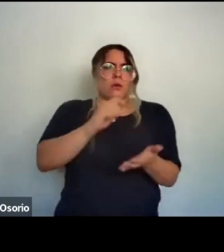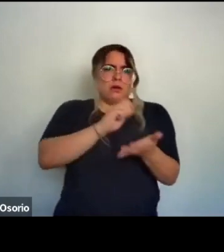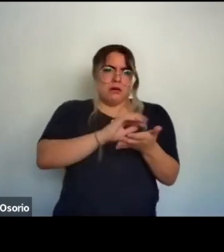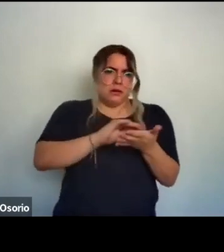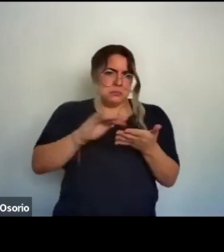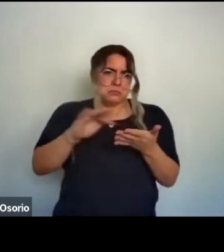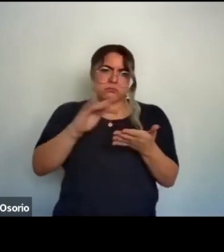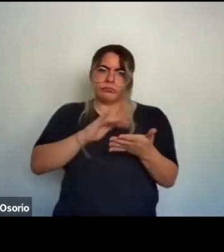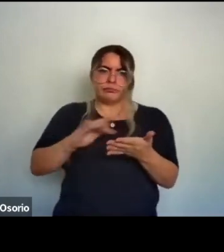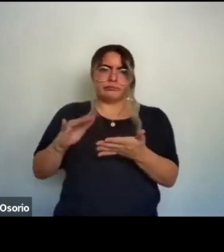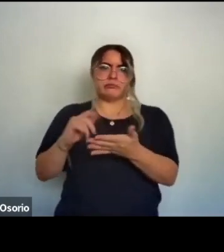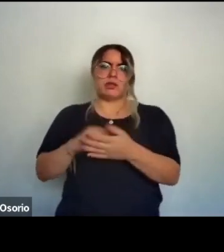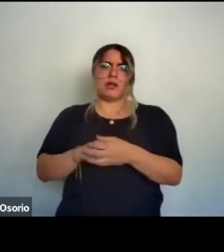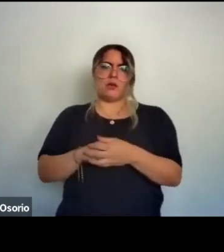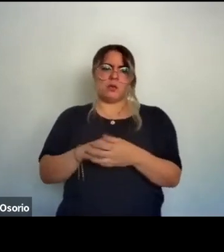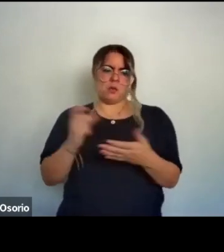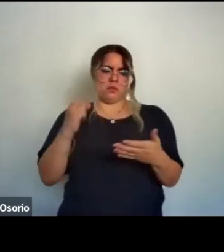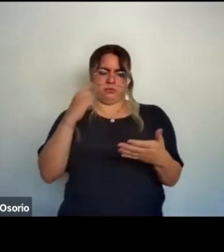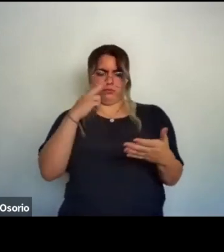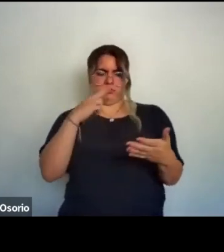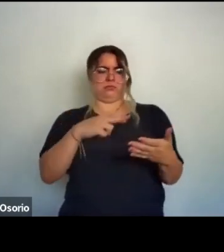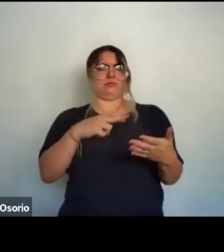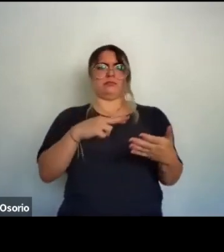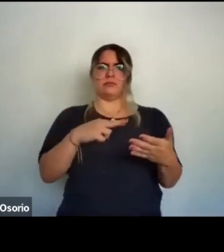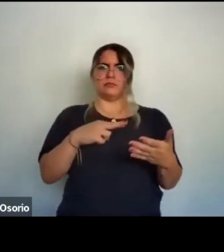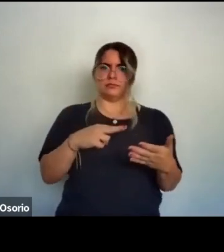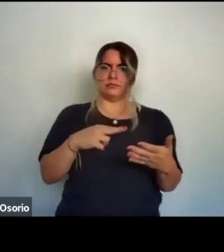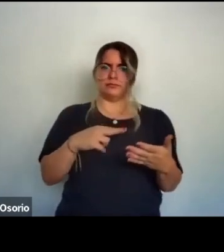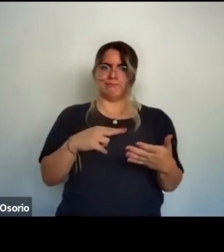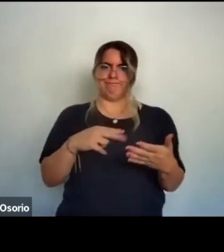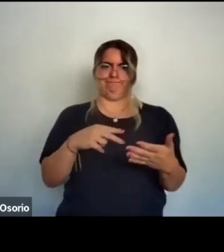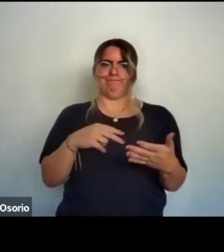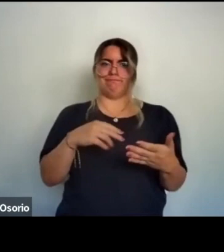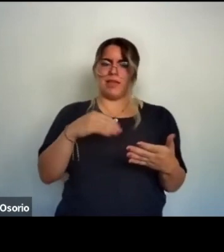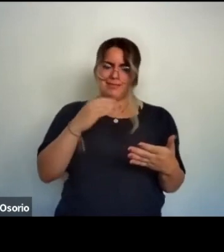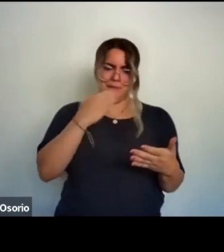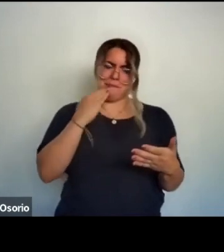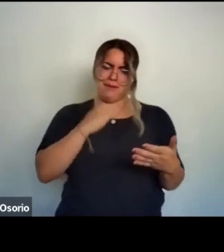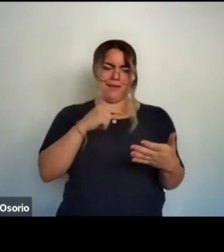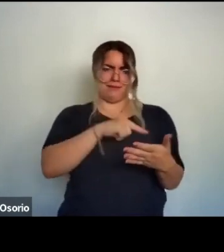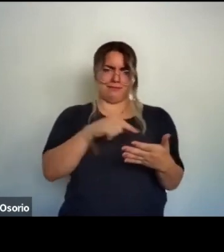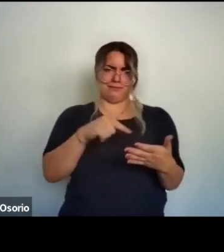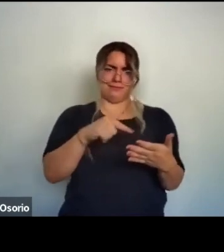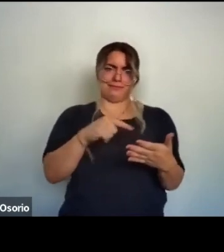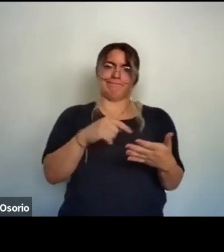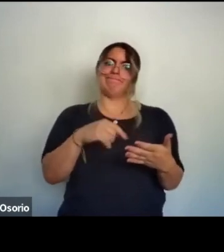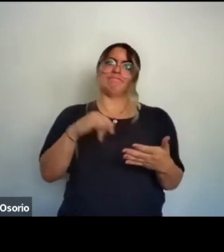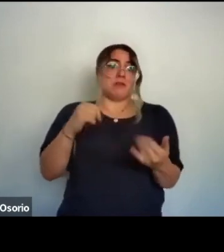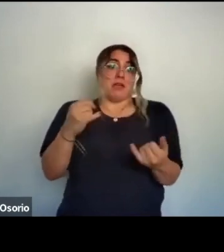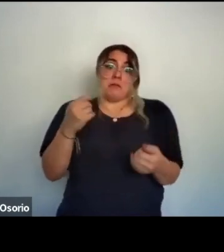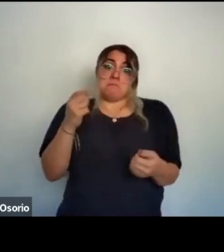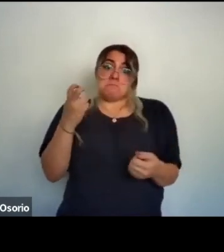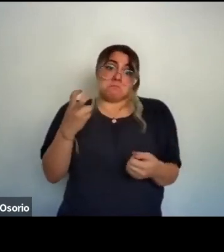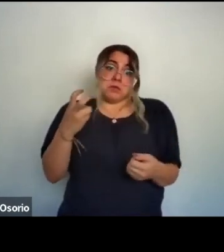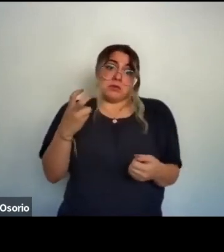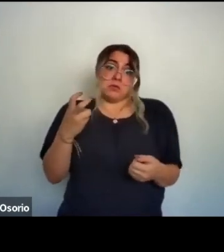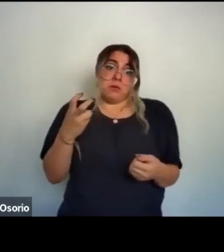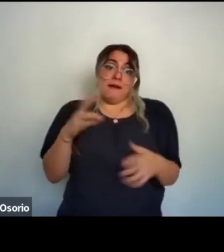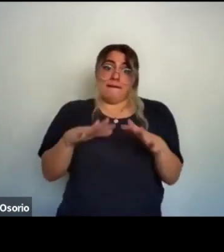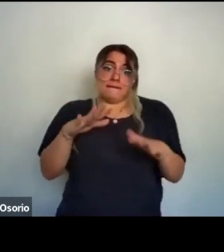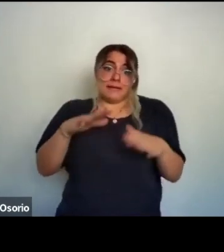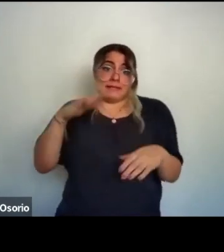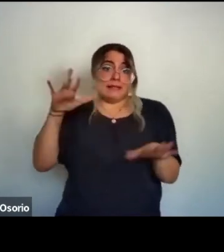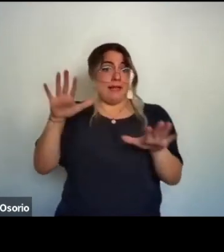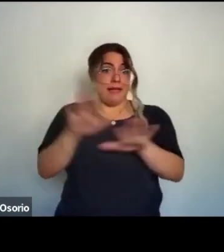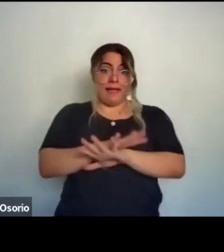parecer muy disruptivas. Sin embargo, lo que estos teóricos